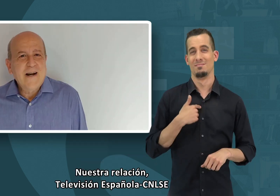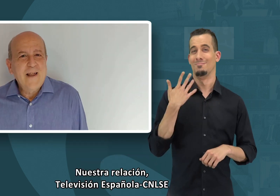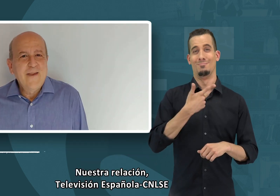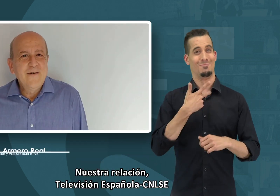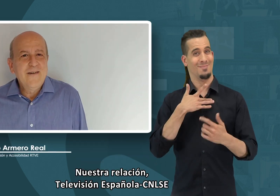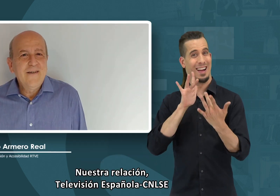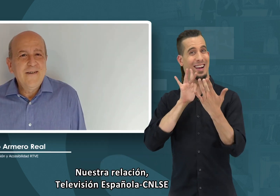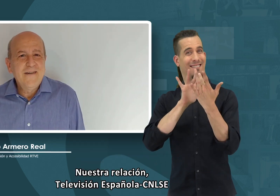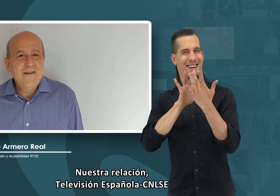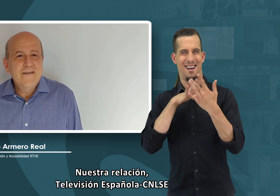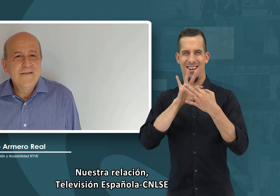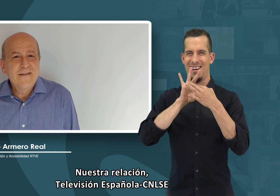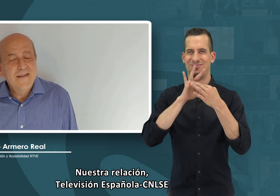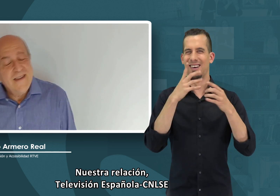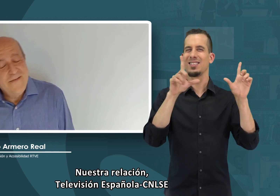Nuestra relación